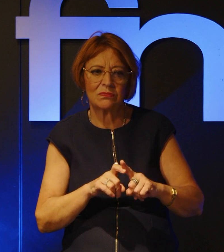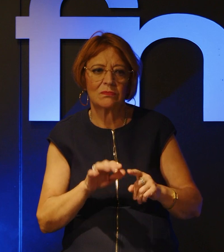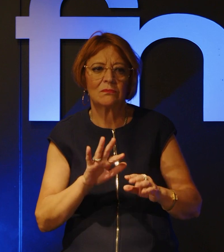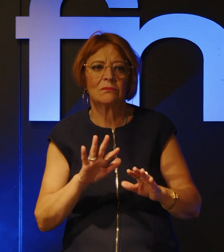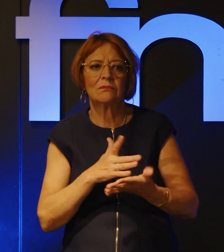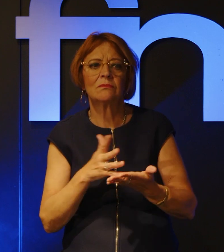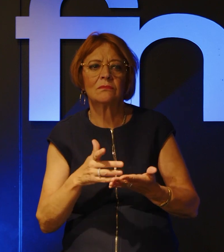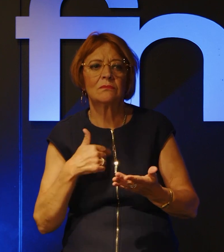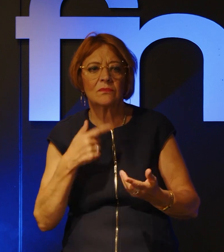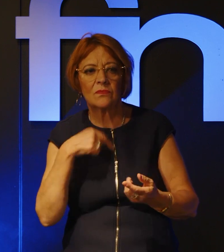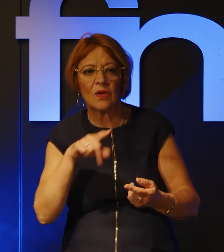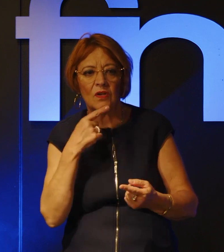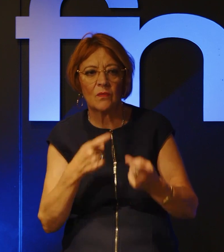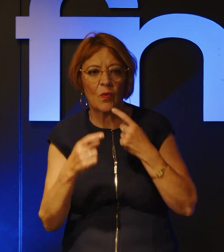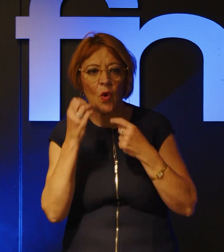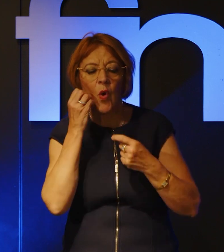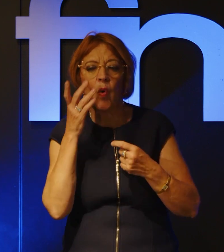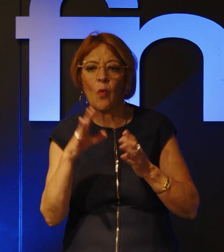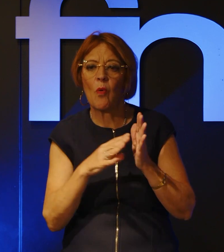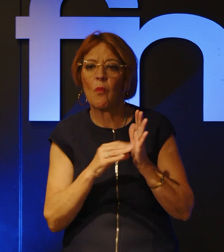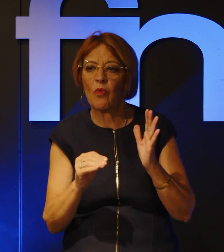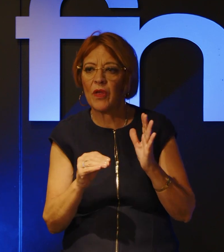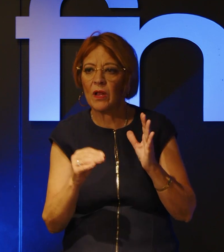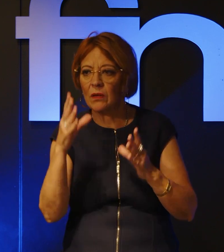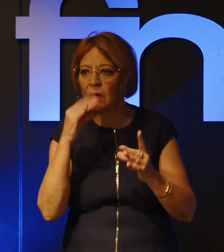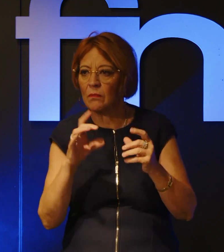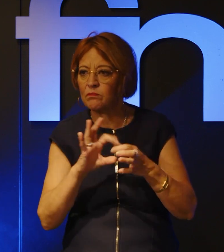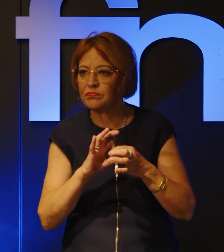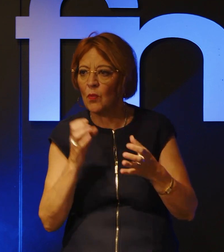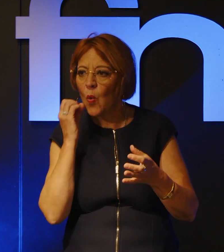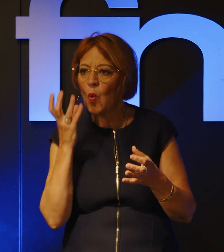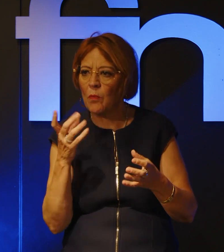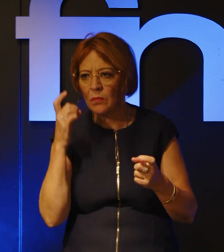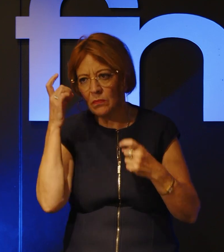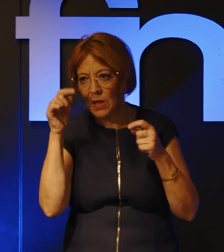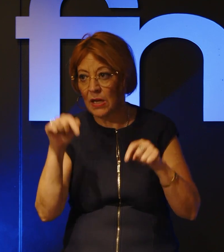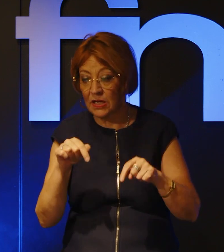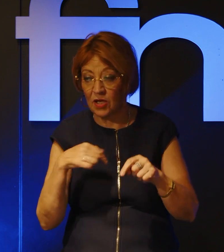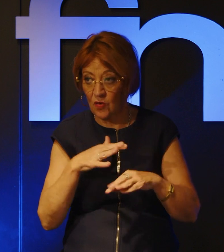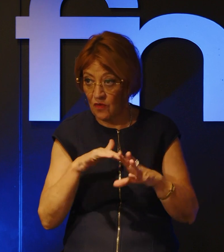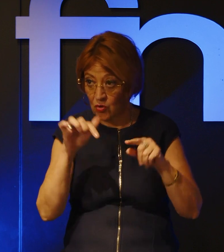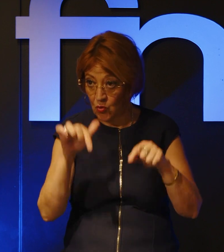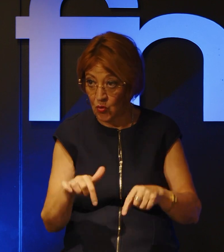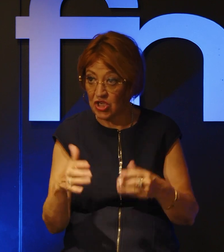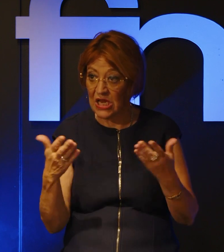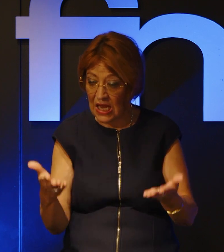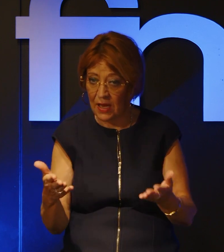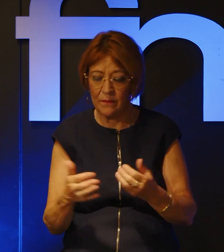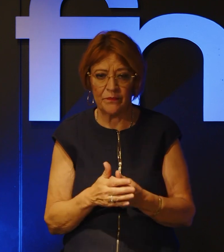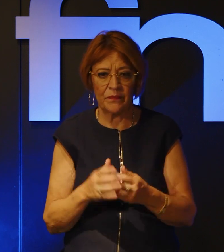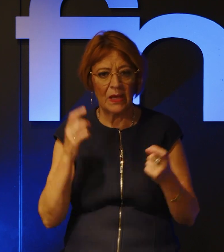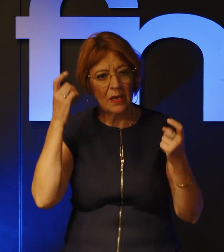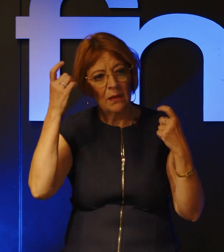é que nós questionamos como é que estes modelos aprendem então a reflexão aqui que eu faço hoje é